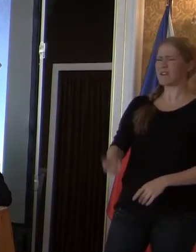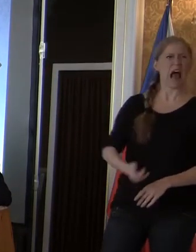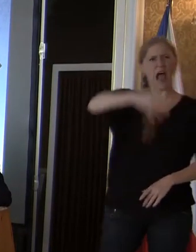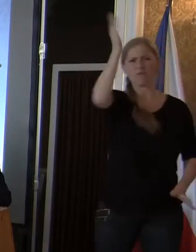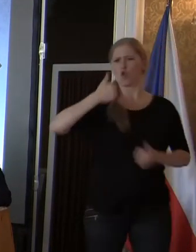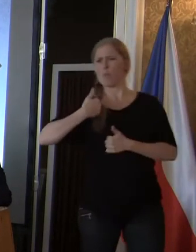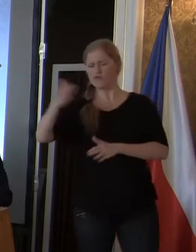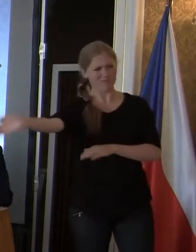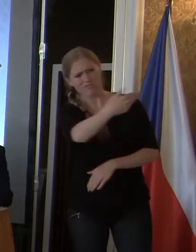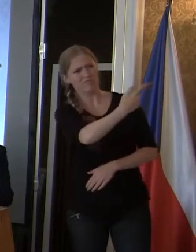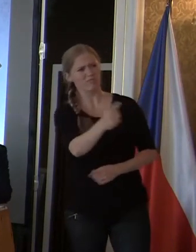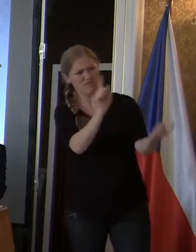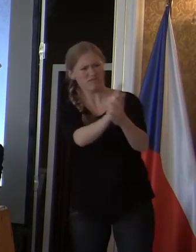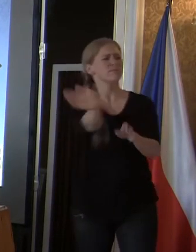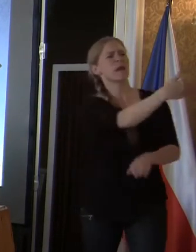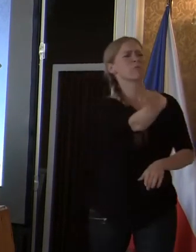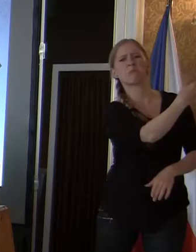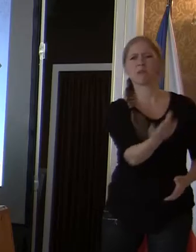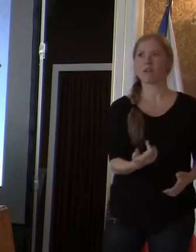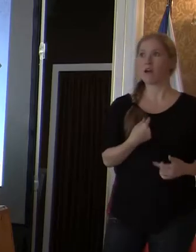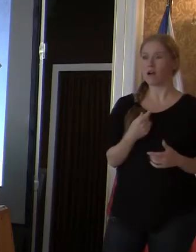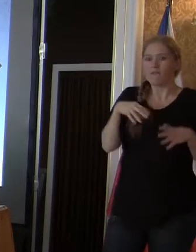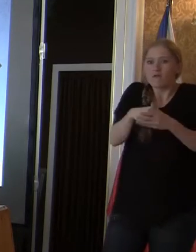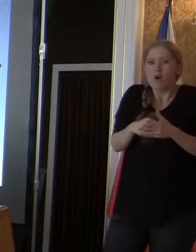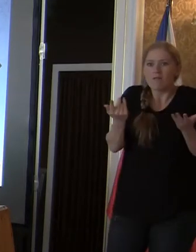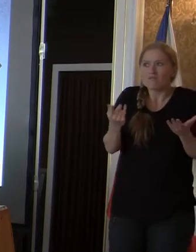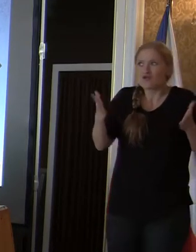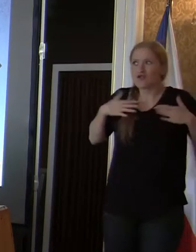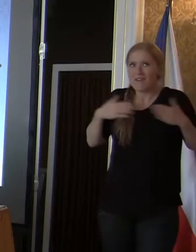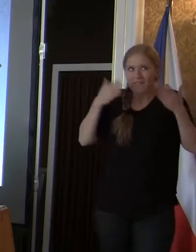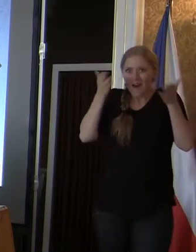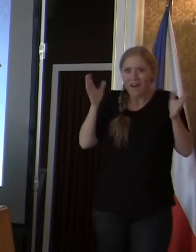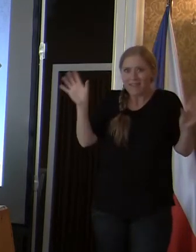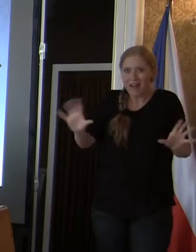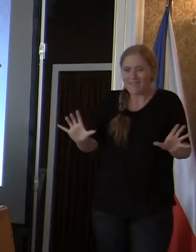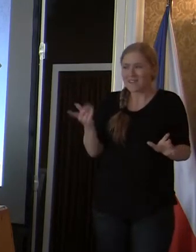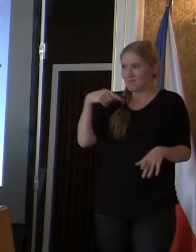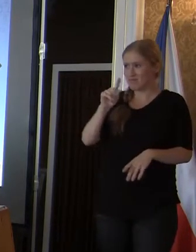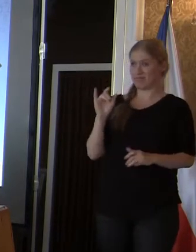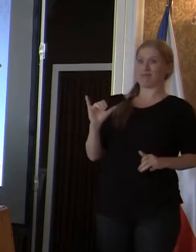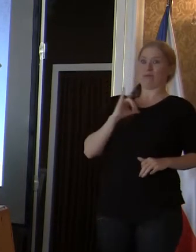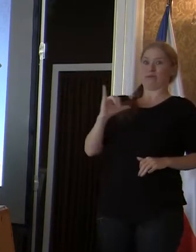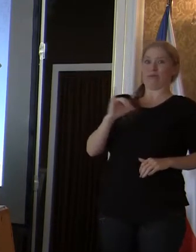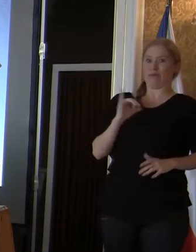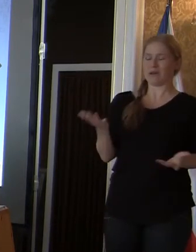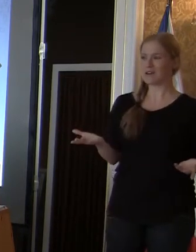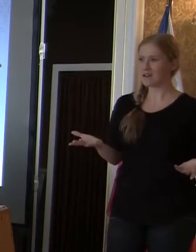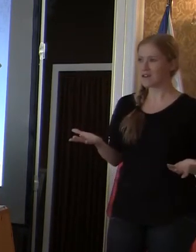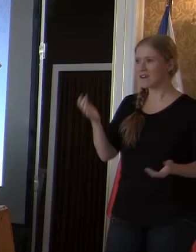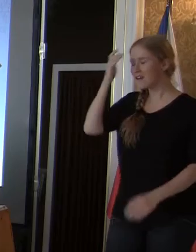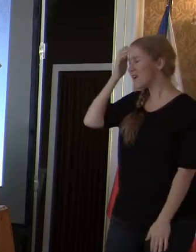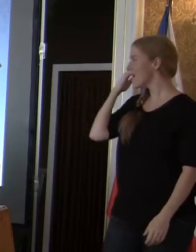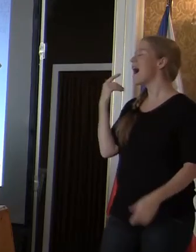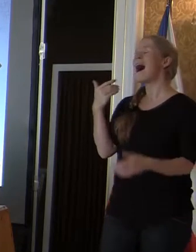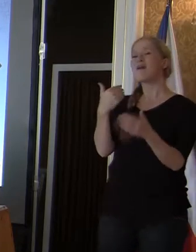bylo 30 minut v diskuzním pořadu, nebyla to ta hodina vyučovací. Ale rozumíte, to vybudovalo mě k tomu ta vaše poznámka, pane